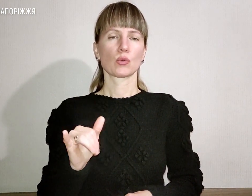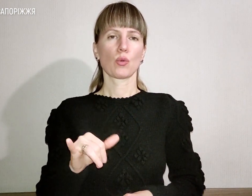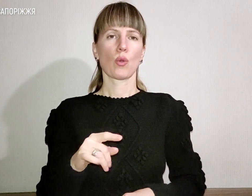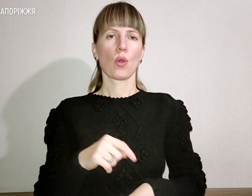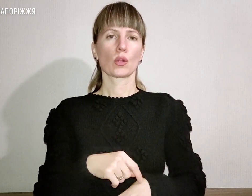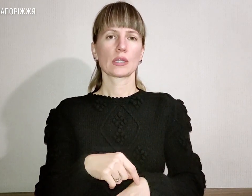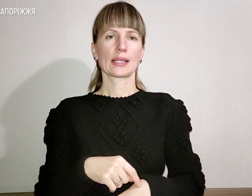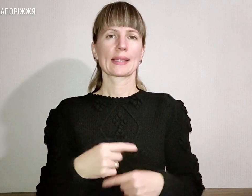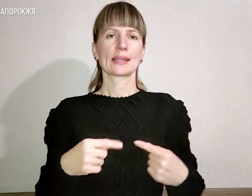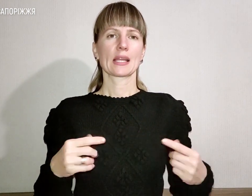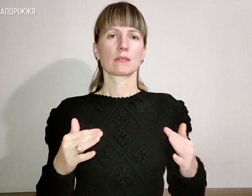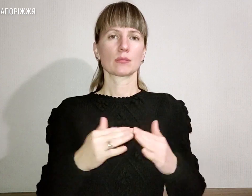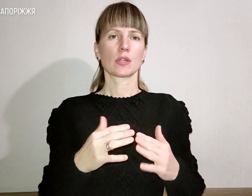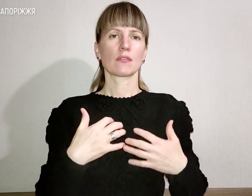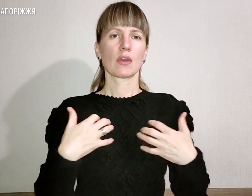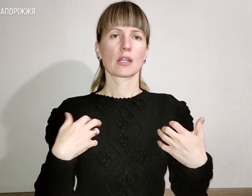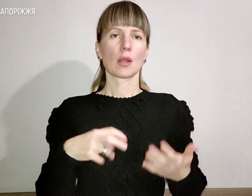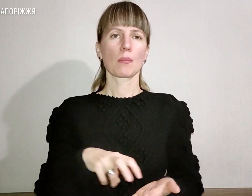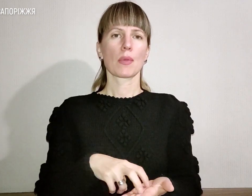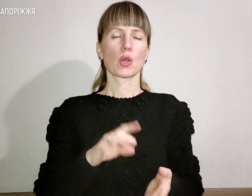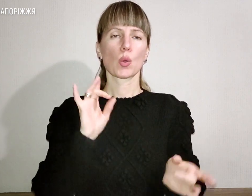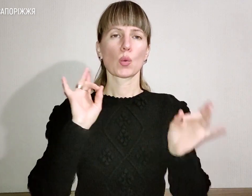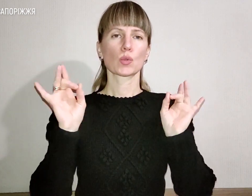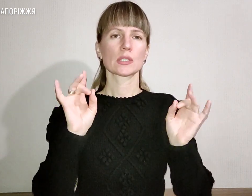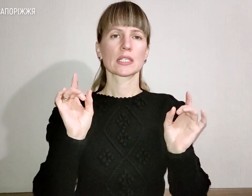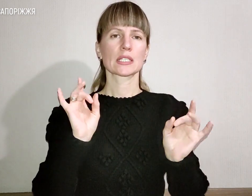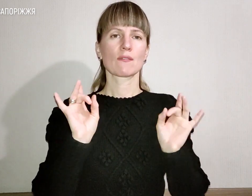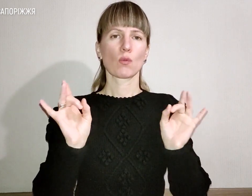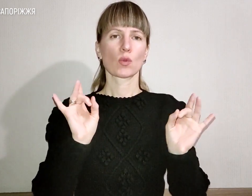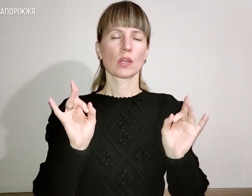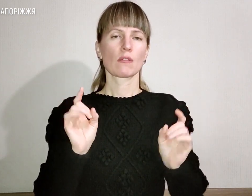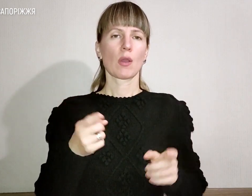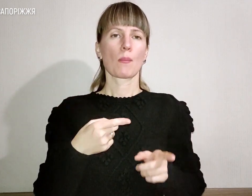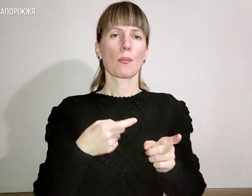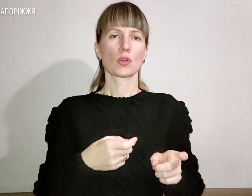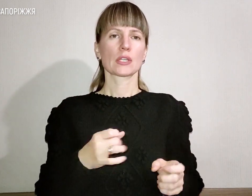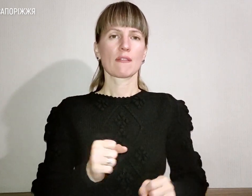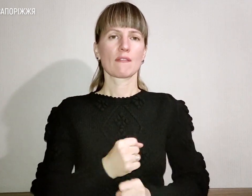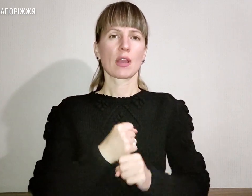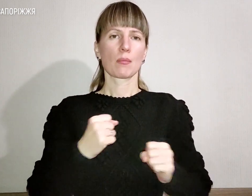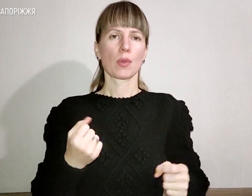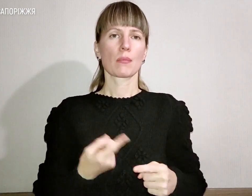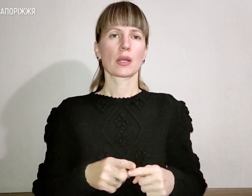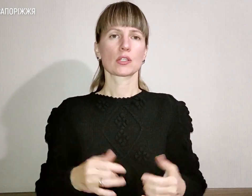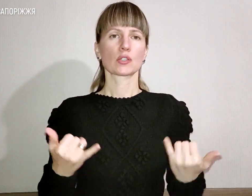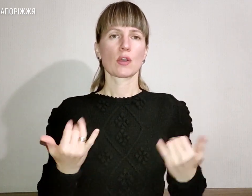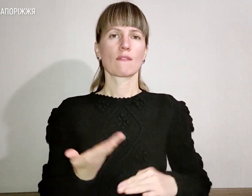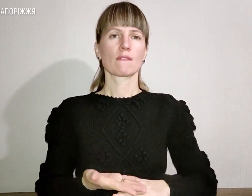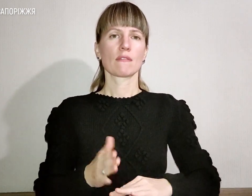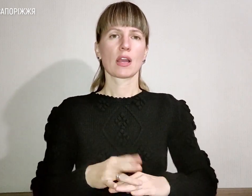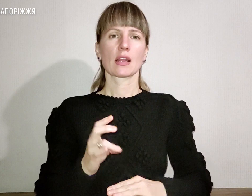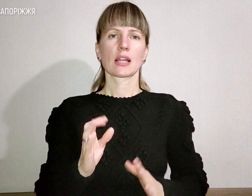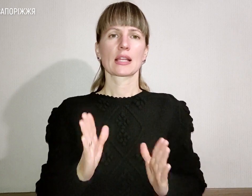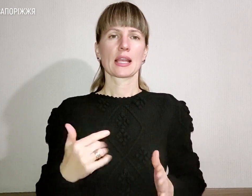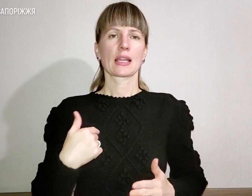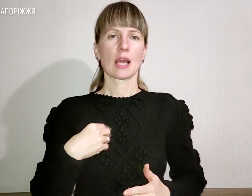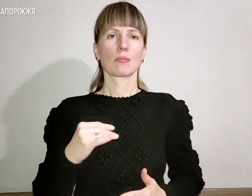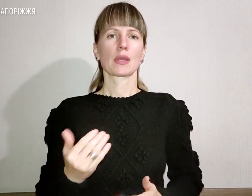Деякі хатні тварини бояться гучних звуків, пострілів та вибухів, тож сьогодні важко не лише нам, а й їм.